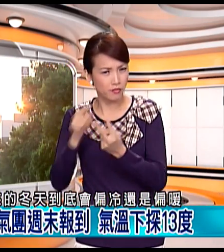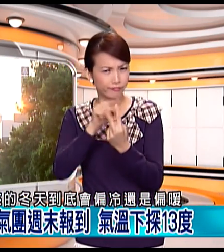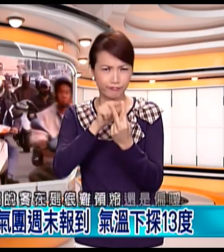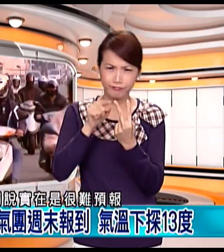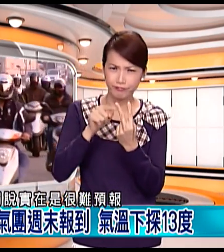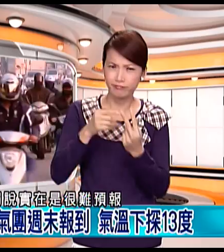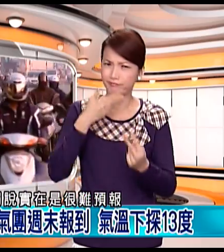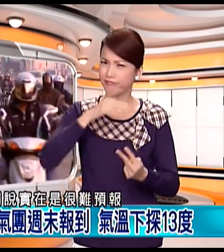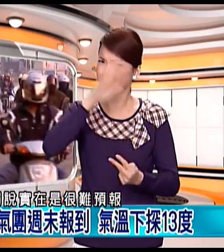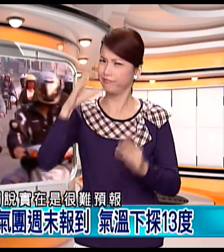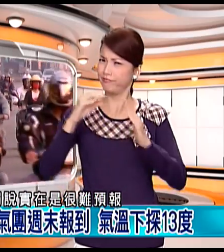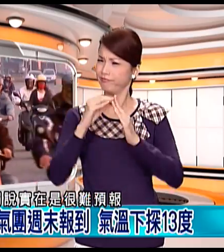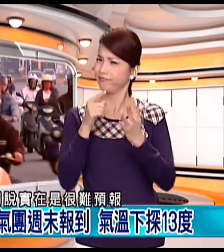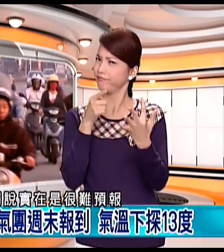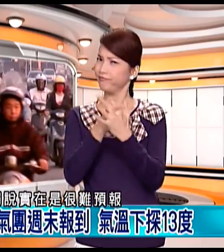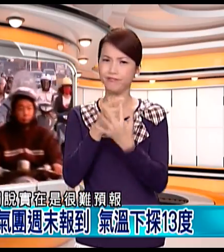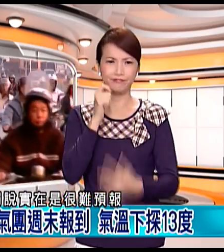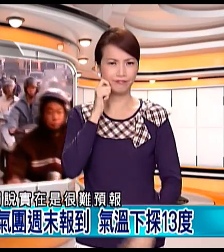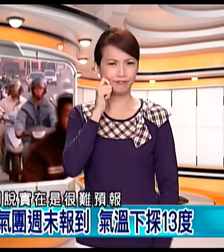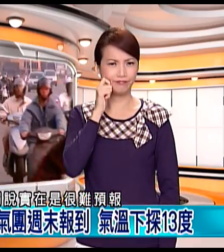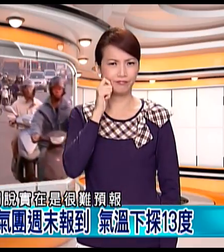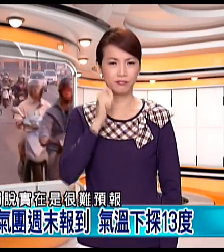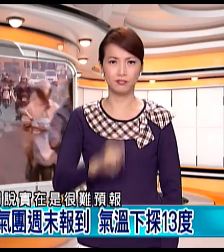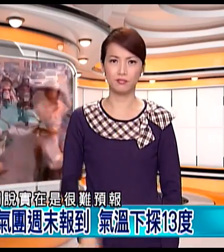气象局说，实在是很难预报。